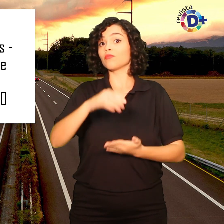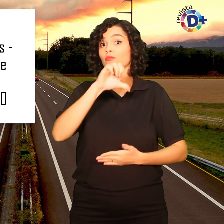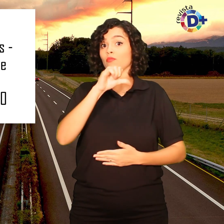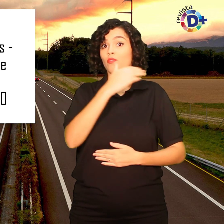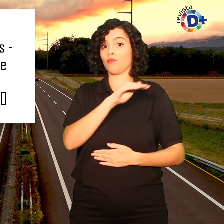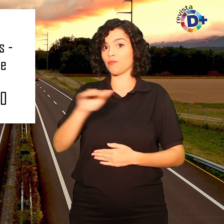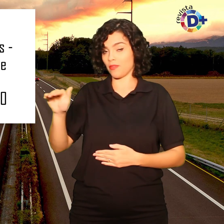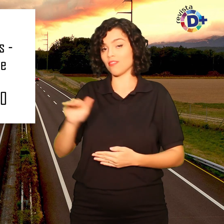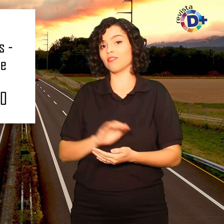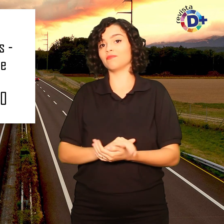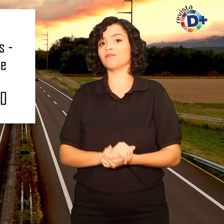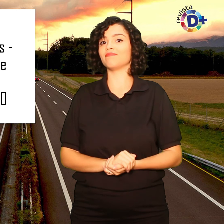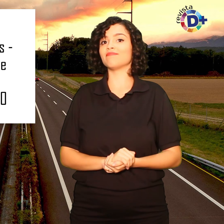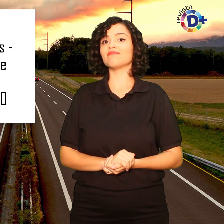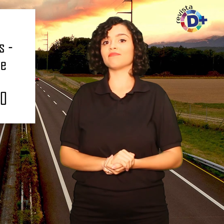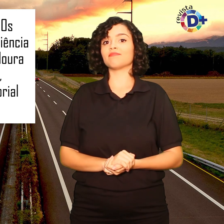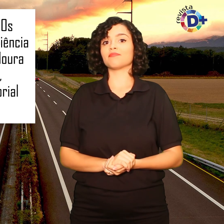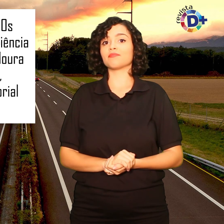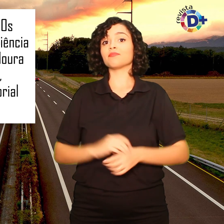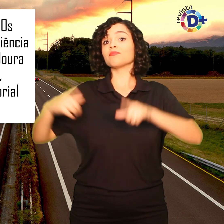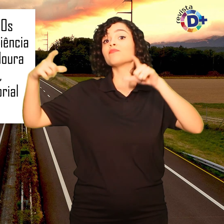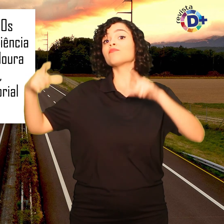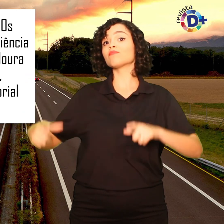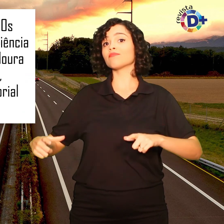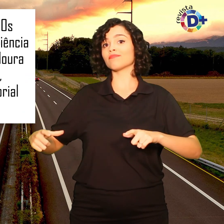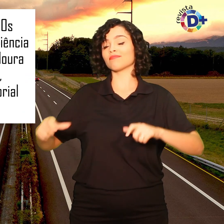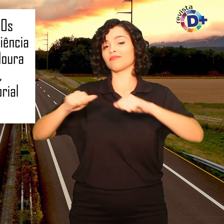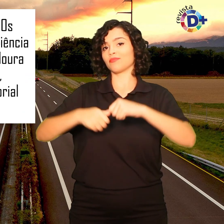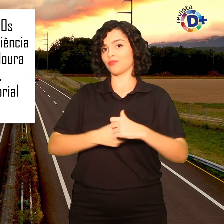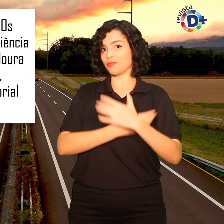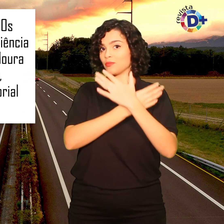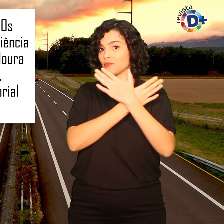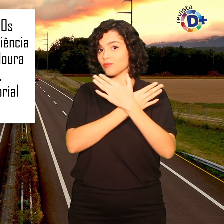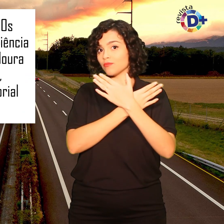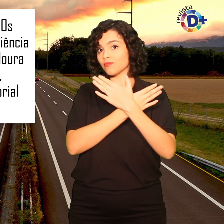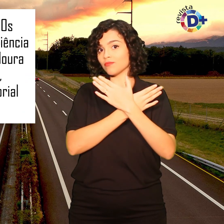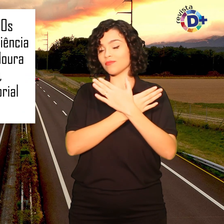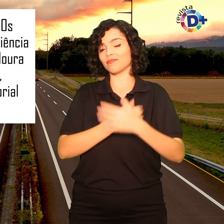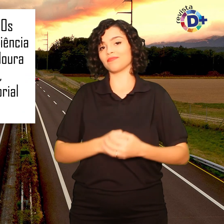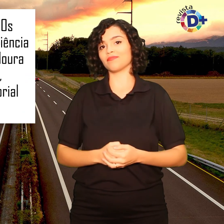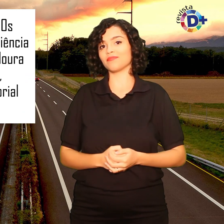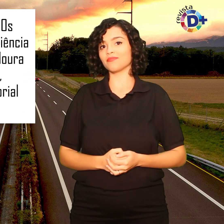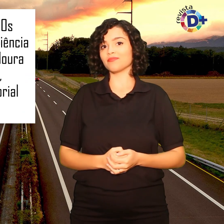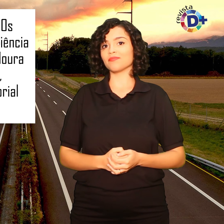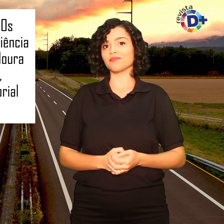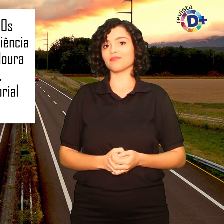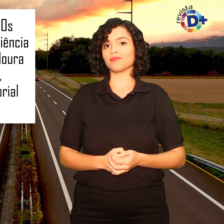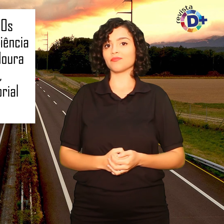das 9 30 da manhã local memorial da inclusão os caminhos da pessoa com